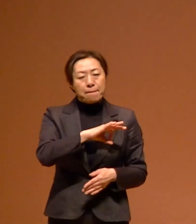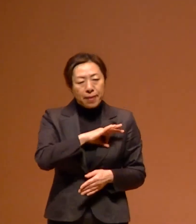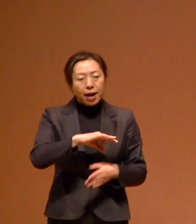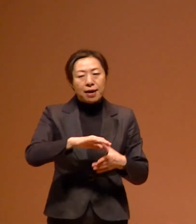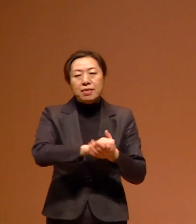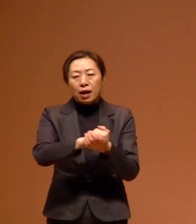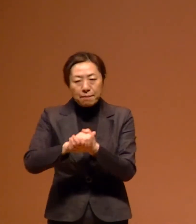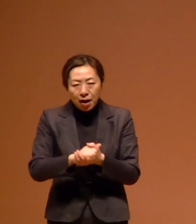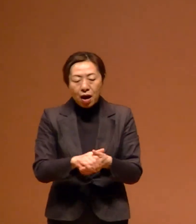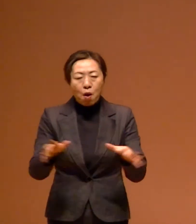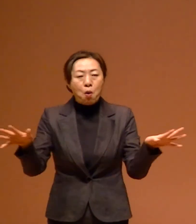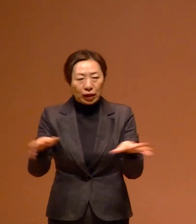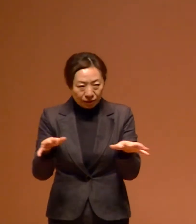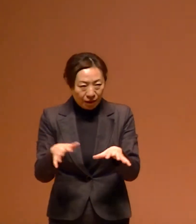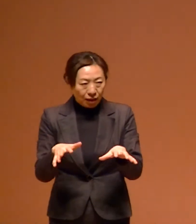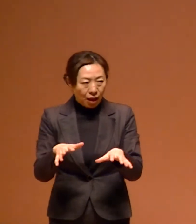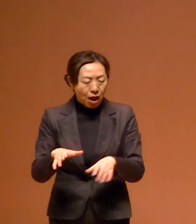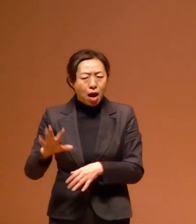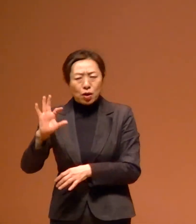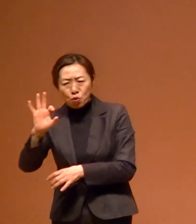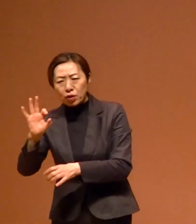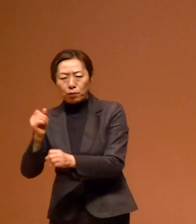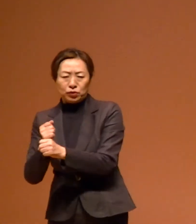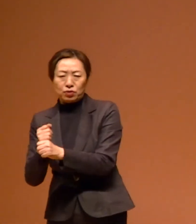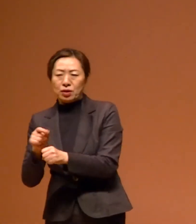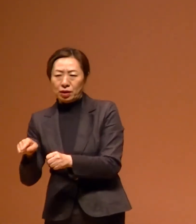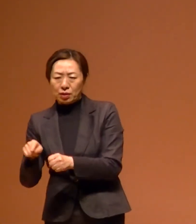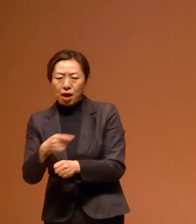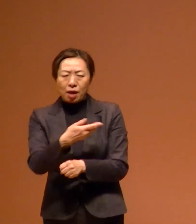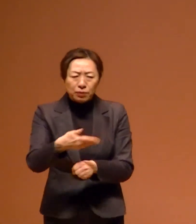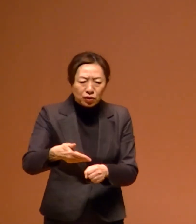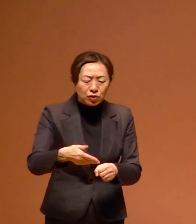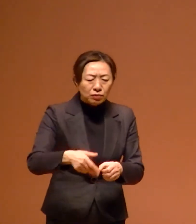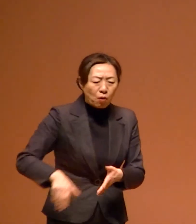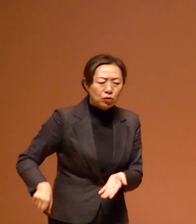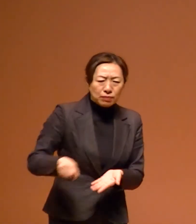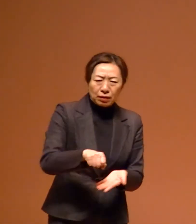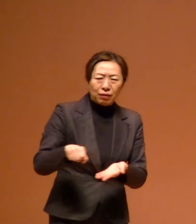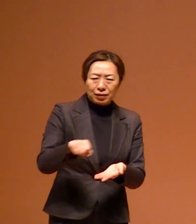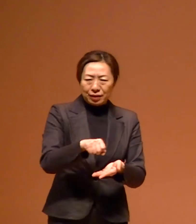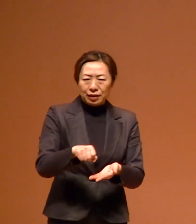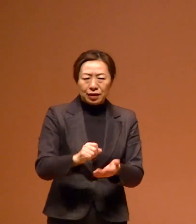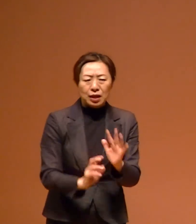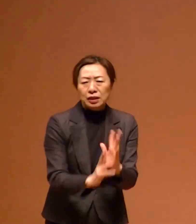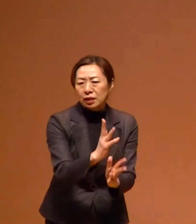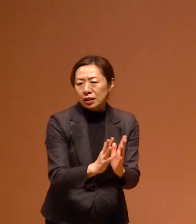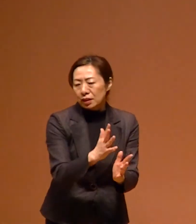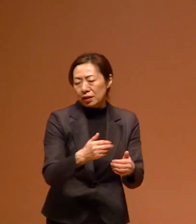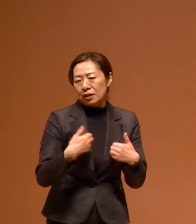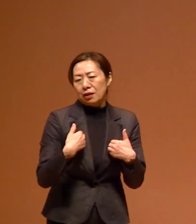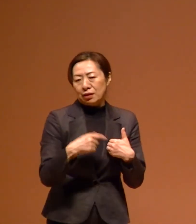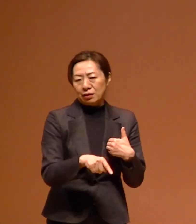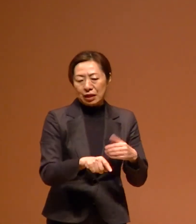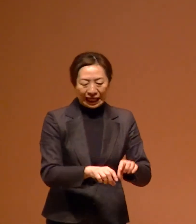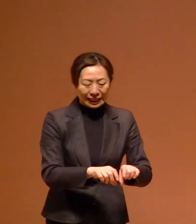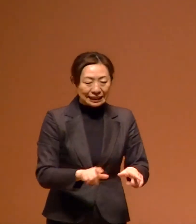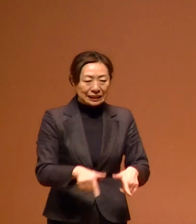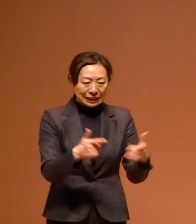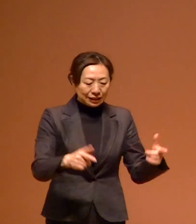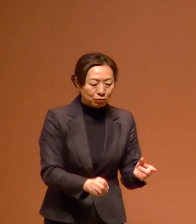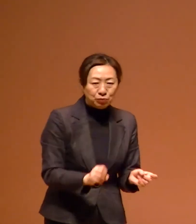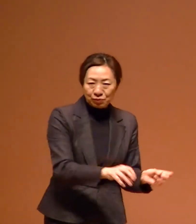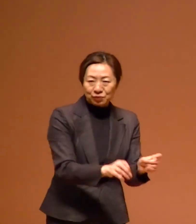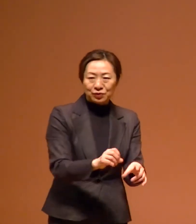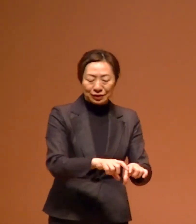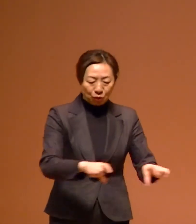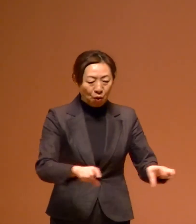トイレも使うんで、水も汲まなくちゃない。それから火を焚かなくちゃない。薪も探さなくちゃない。それからもちろん、その水